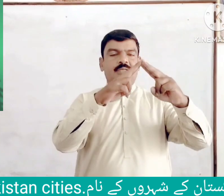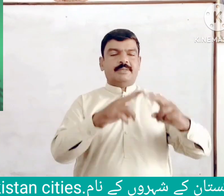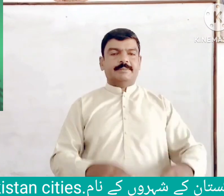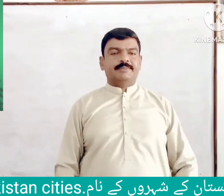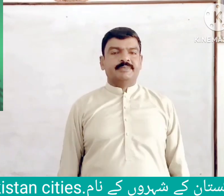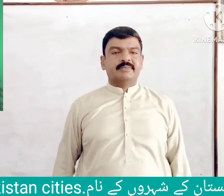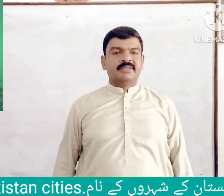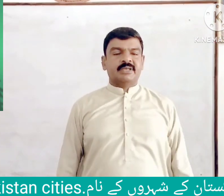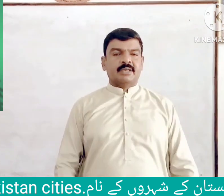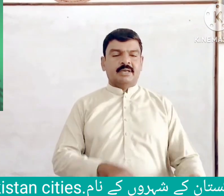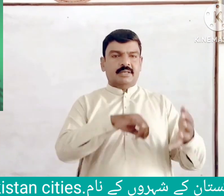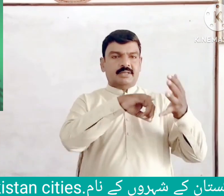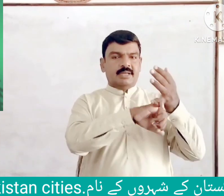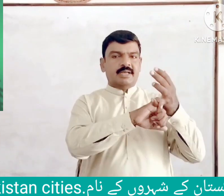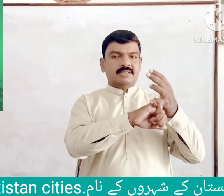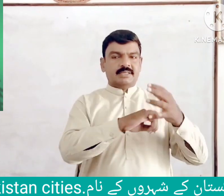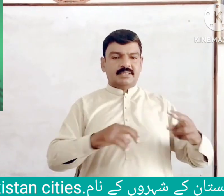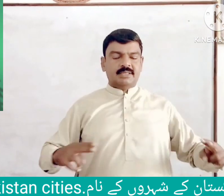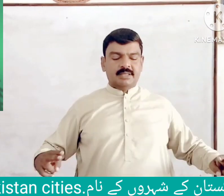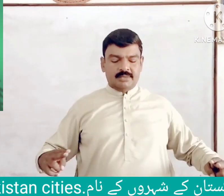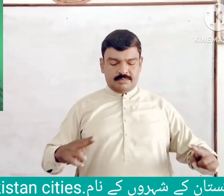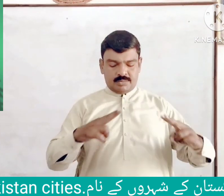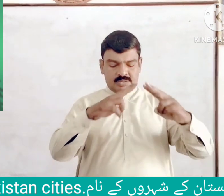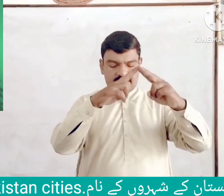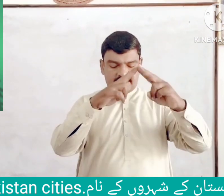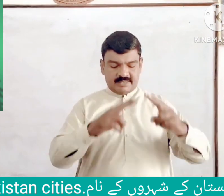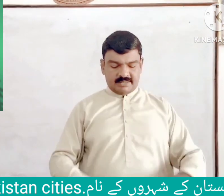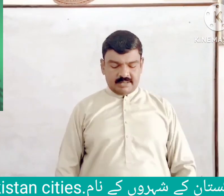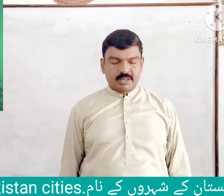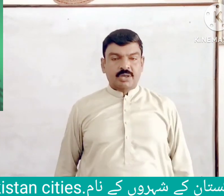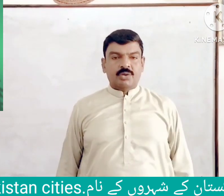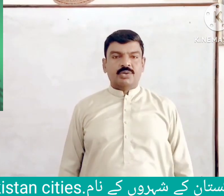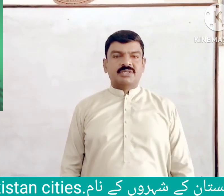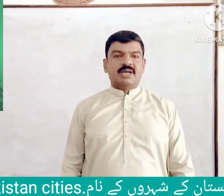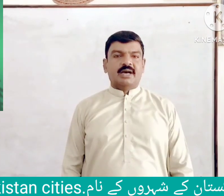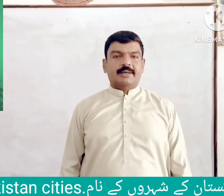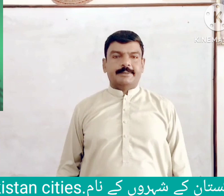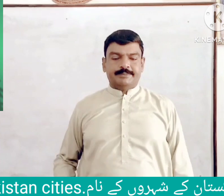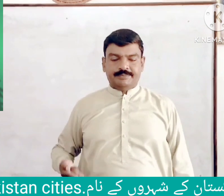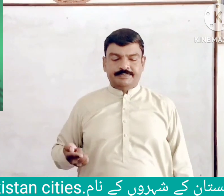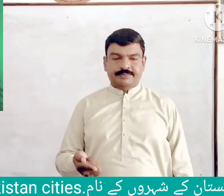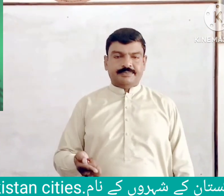सान, सखर, S, फूल का सान। खुजदार,